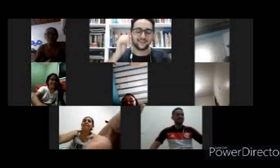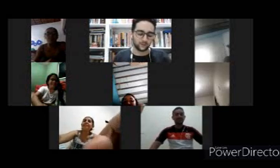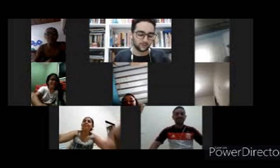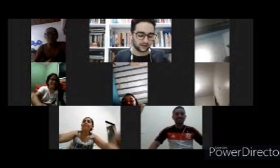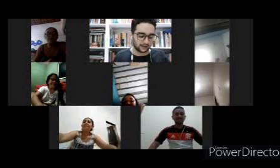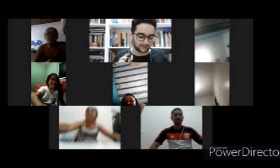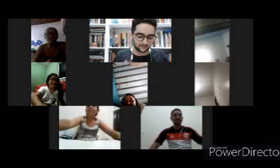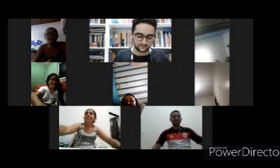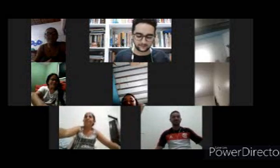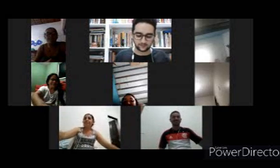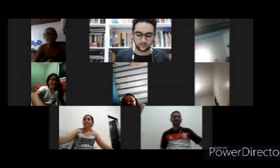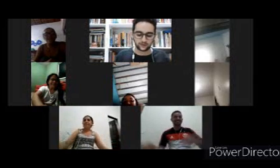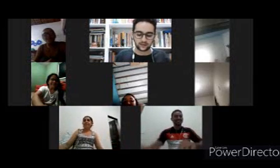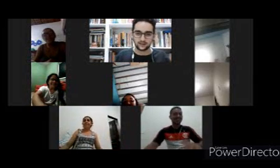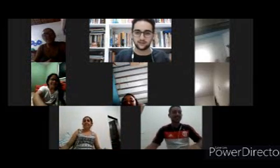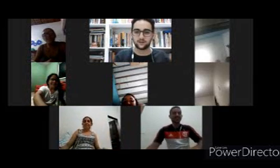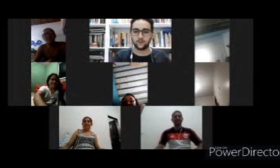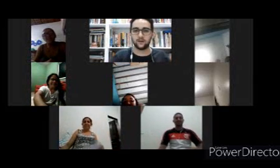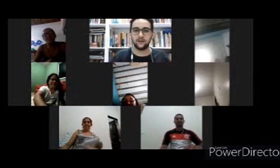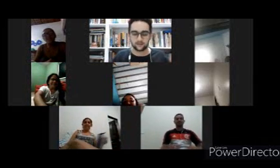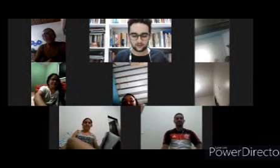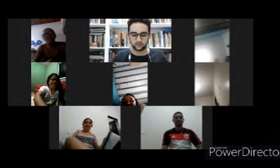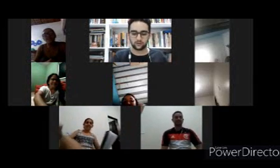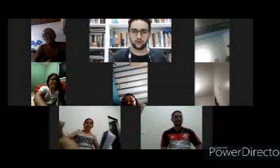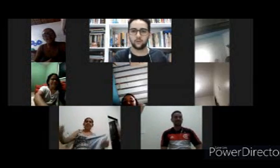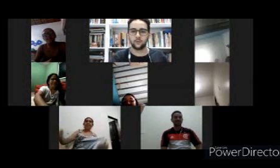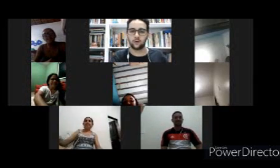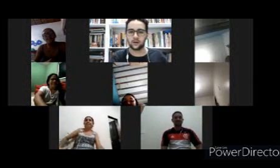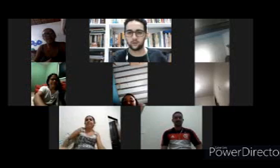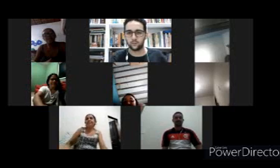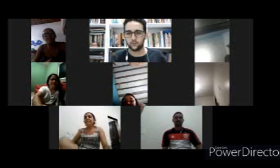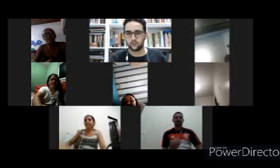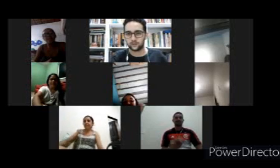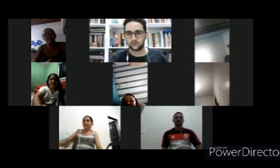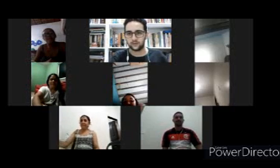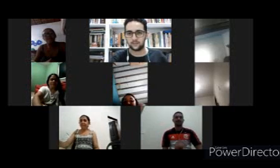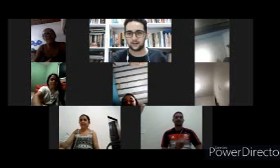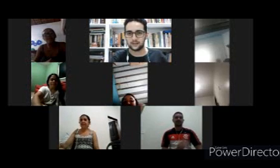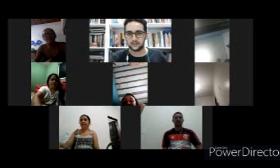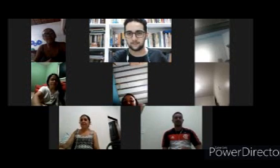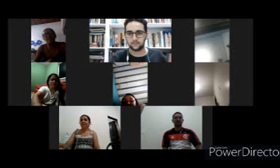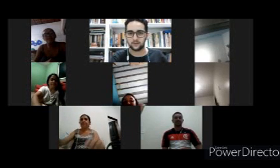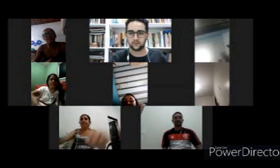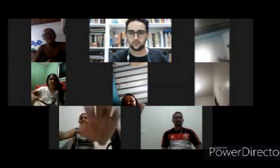Então, bora lá. Comigo, pode dar início, calma aí. Deixa eu só, eu vou me colocar no mudo para poder aparecer para todos.